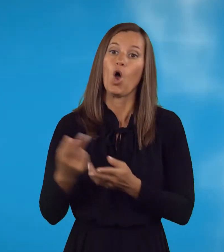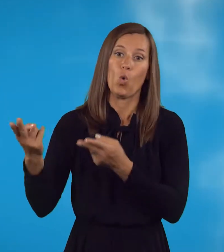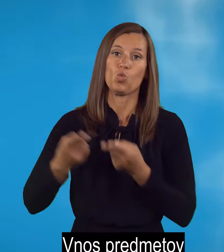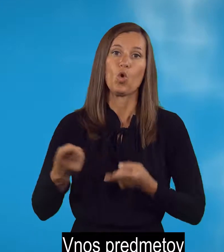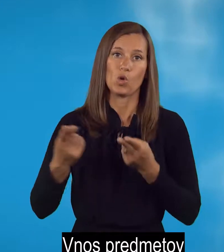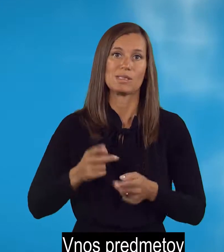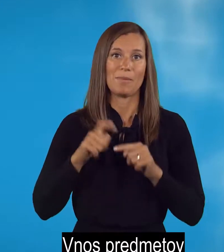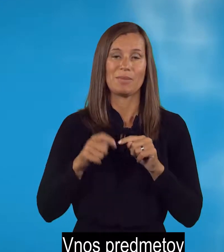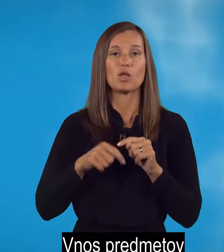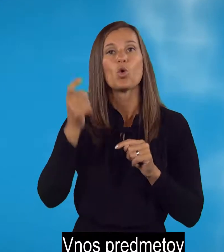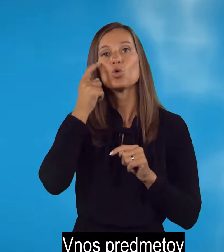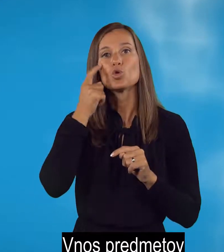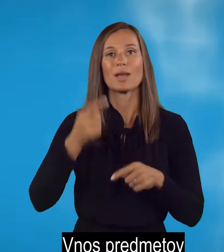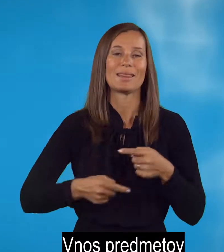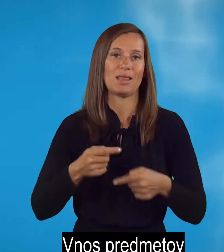Vnos predmetov kulturne dediščine.